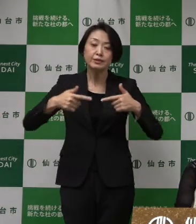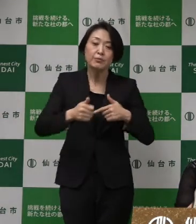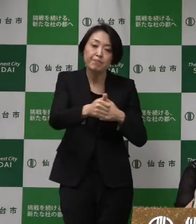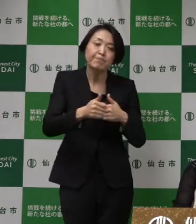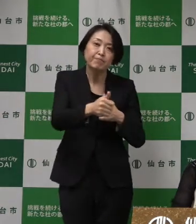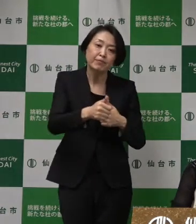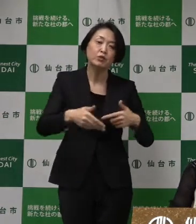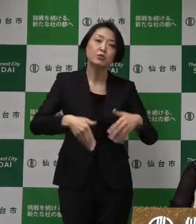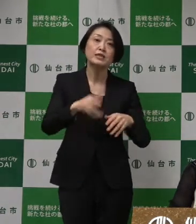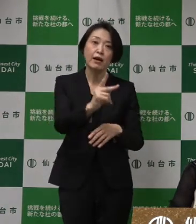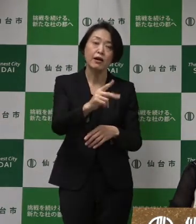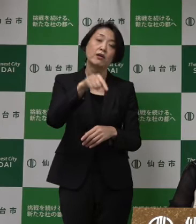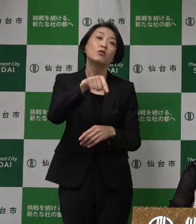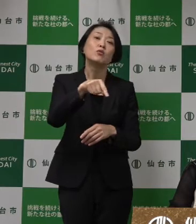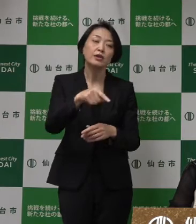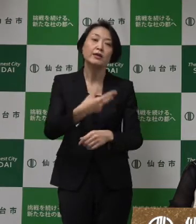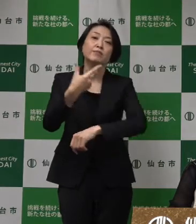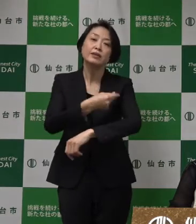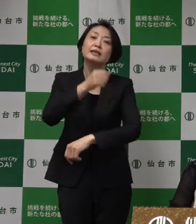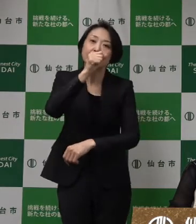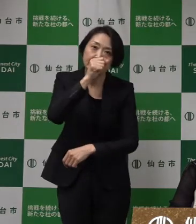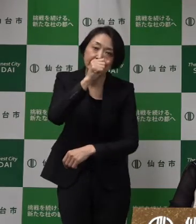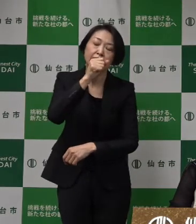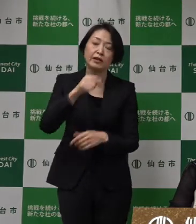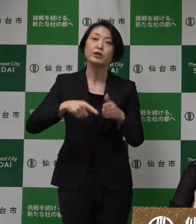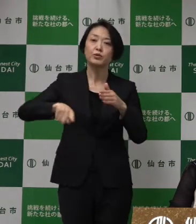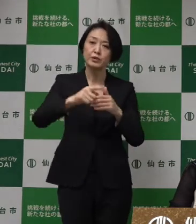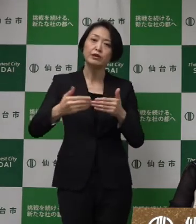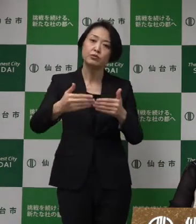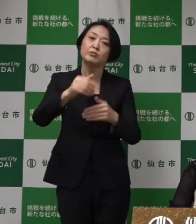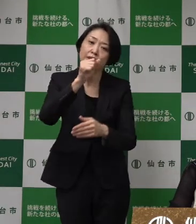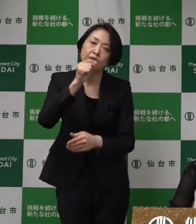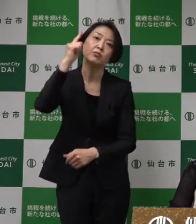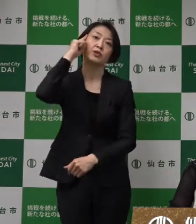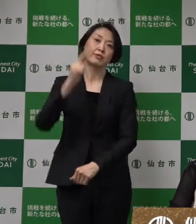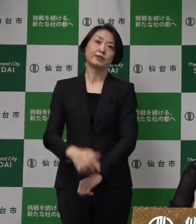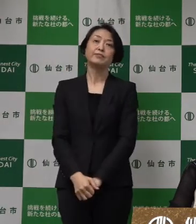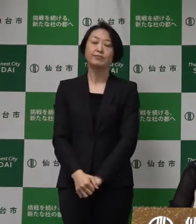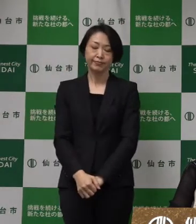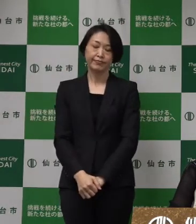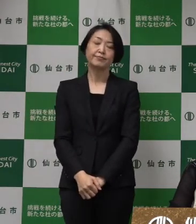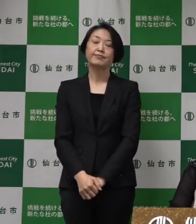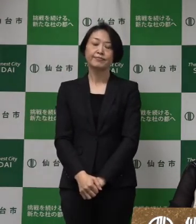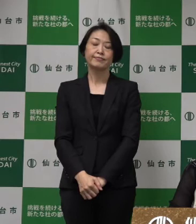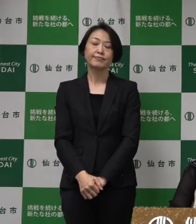くことによって、優先的な接種につながっていくんじゃないかということを期待しているというところです。 ありがとうございます。